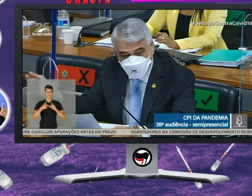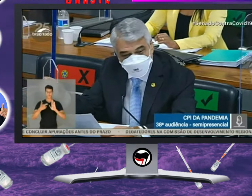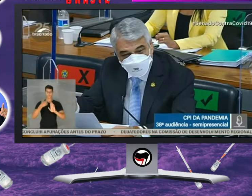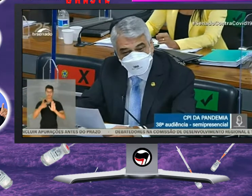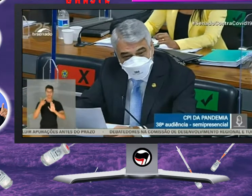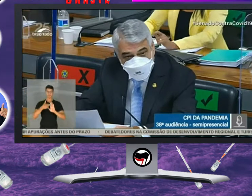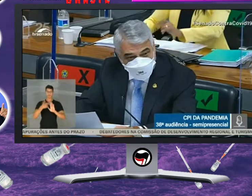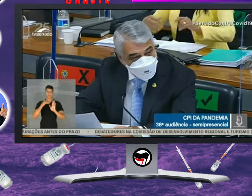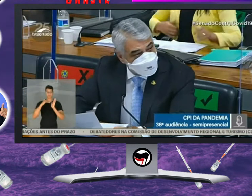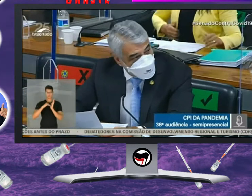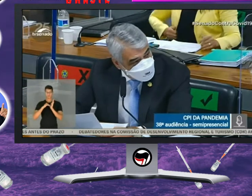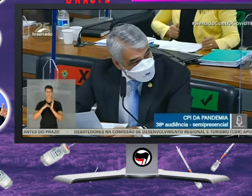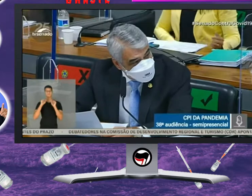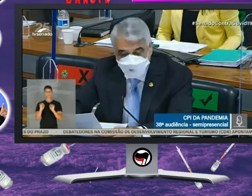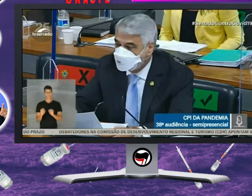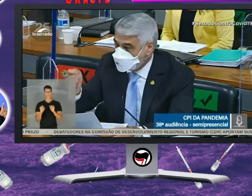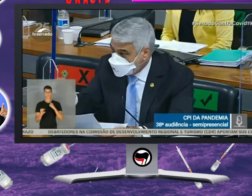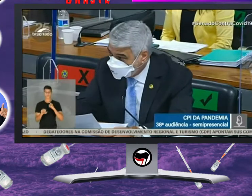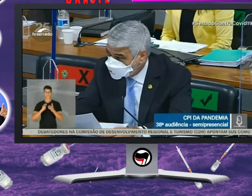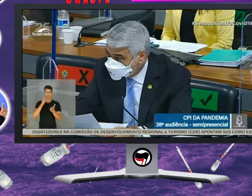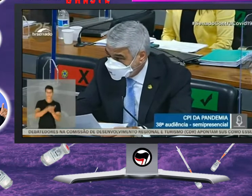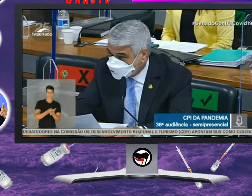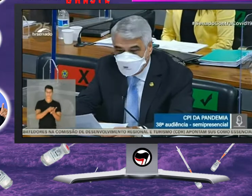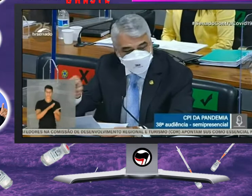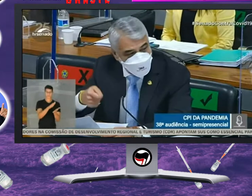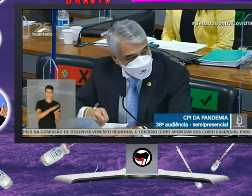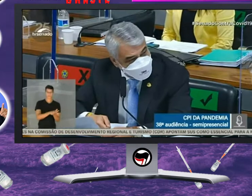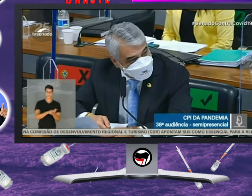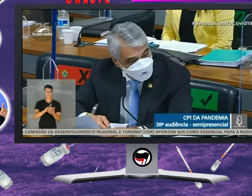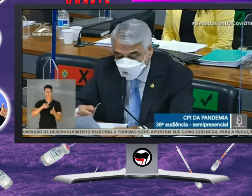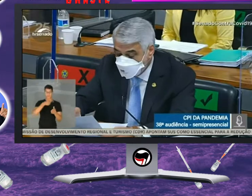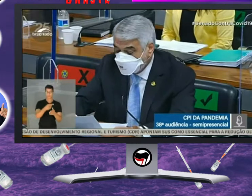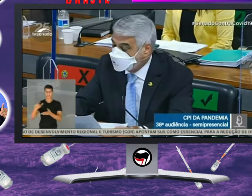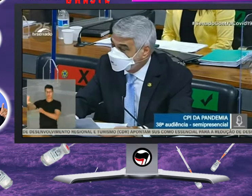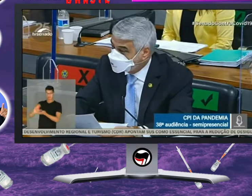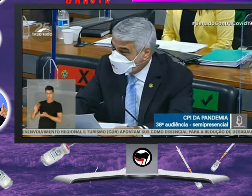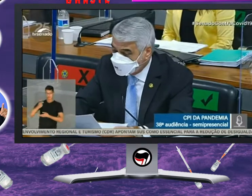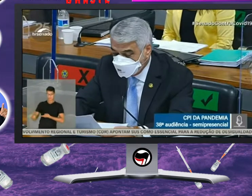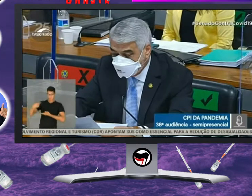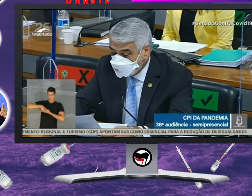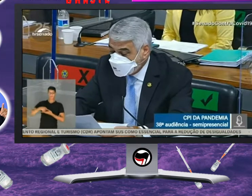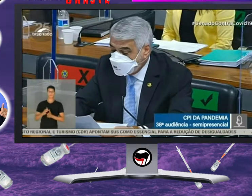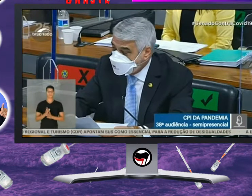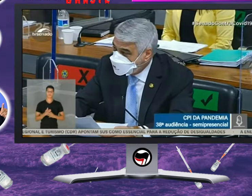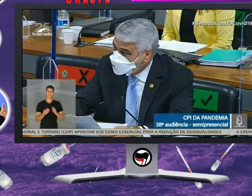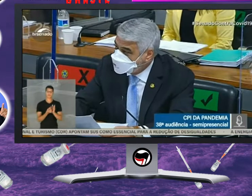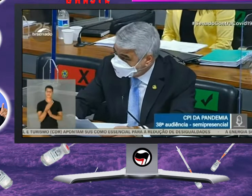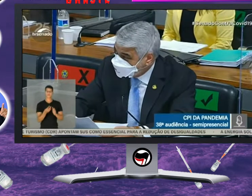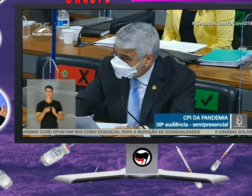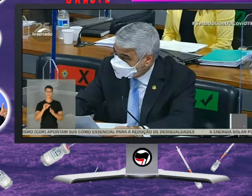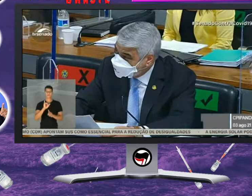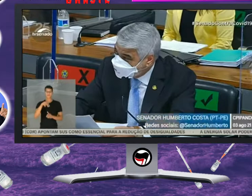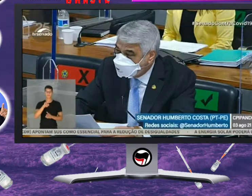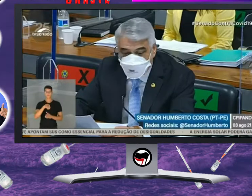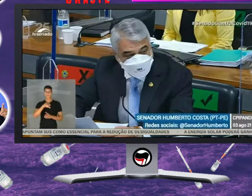do Senado, pode pagar uma despesa e ser ressarcido dessa despesa, e cria a invencionice de que isso é